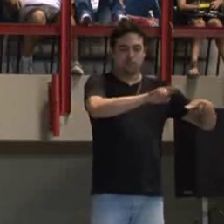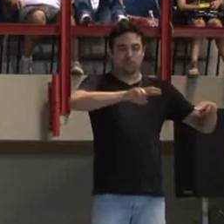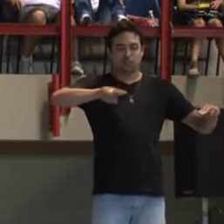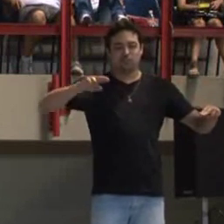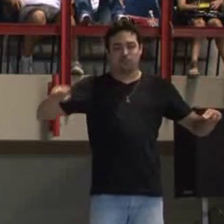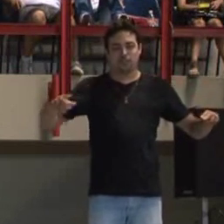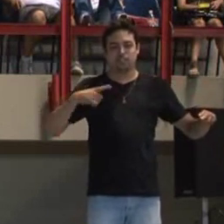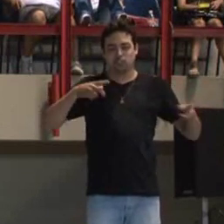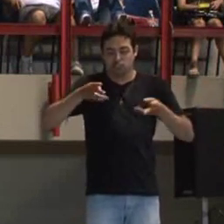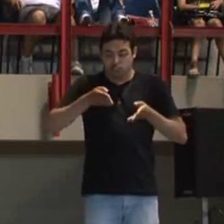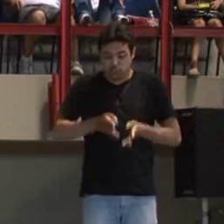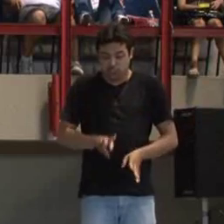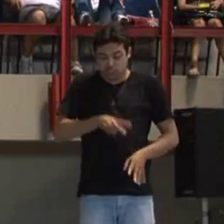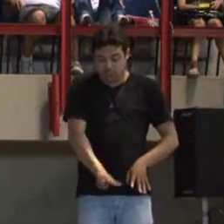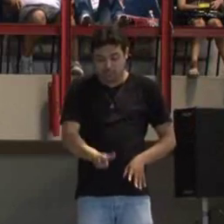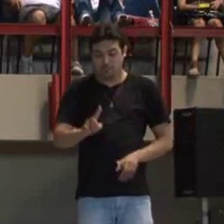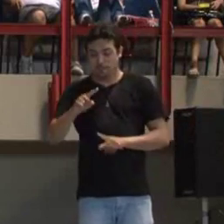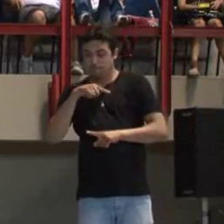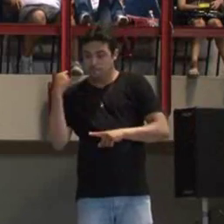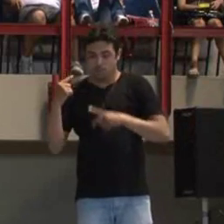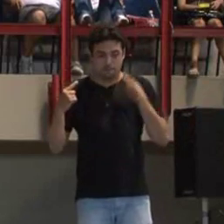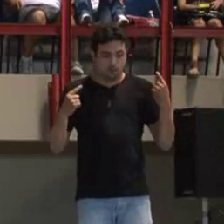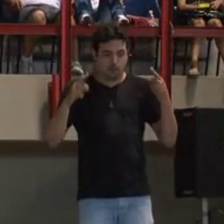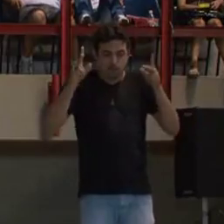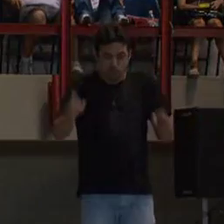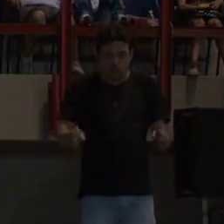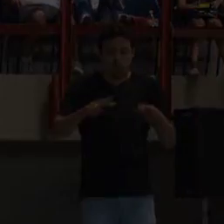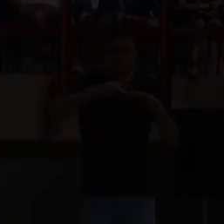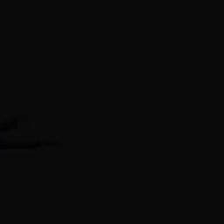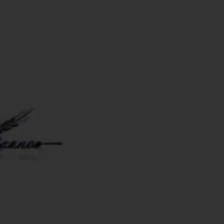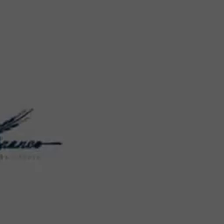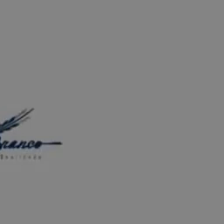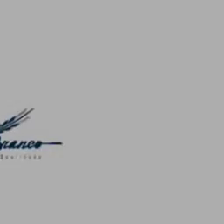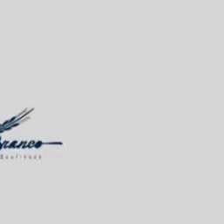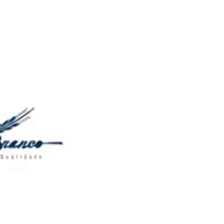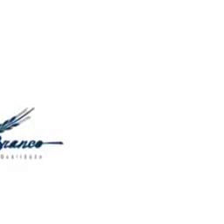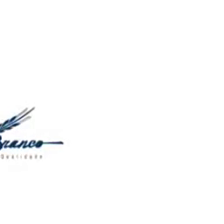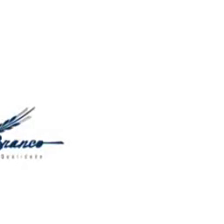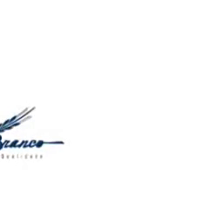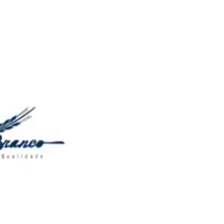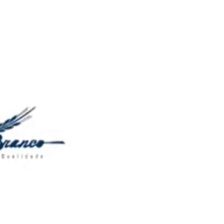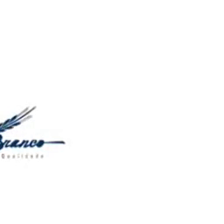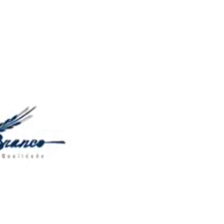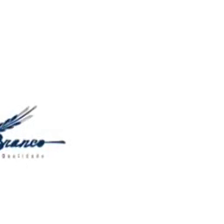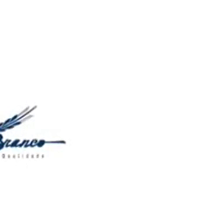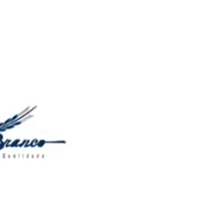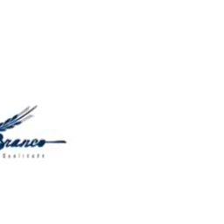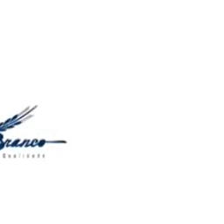morre é igual, que tá certo? O código genético é diferente.